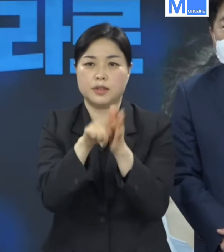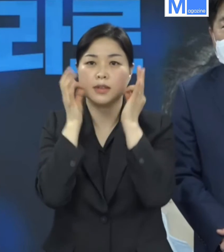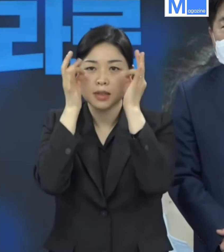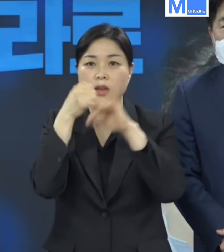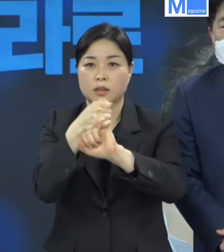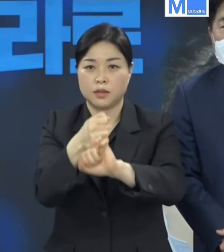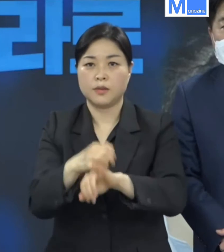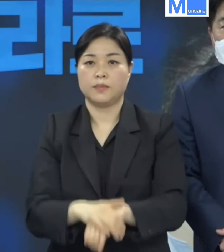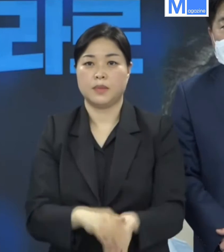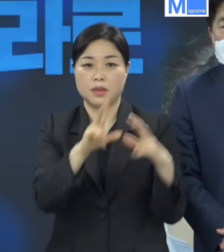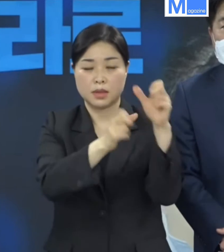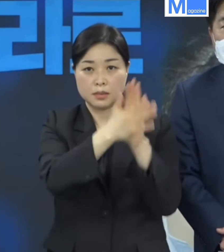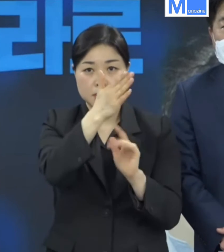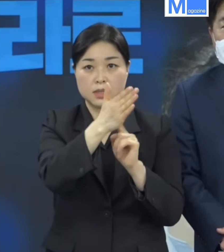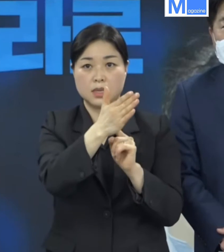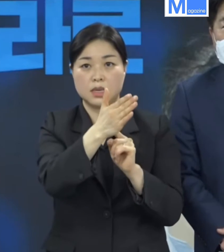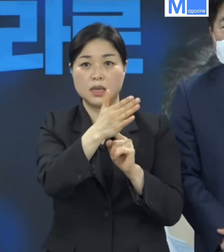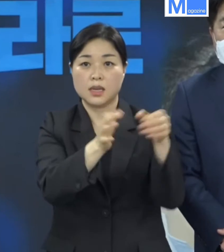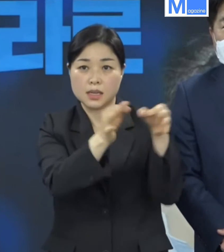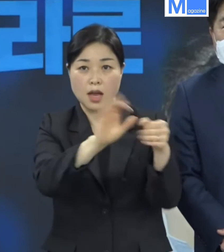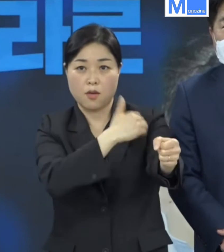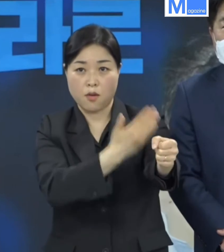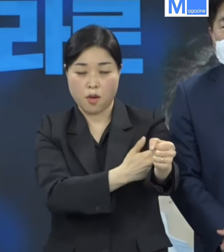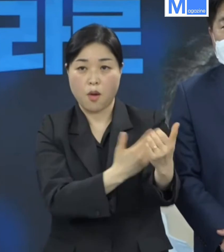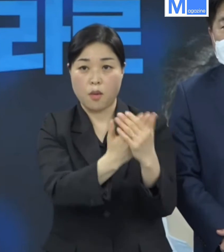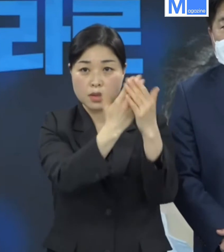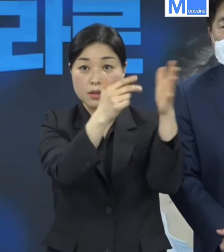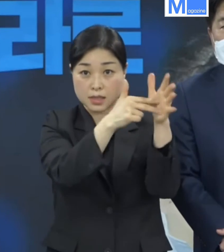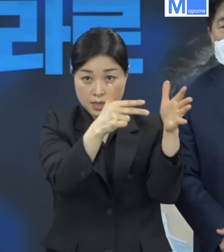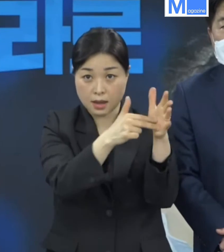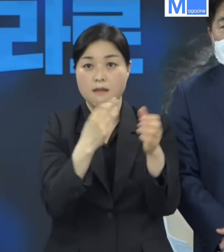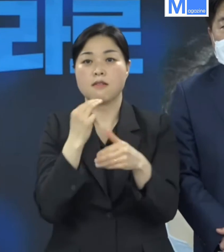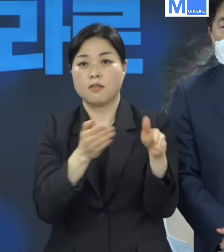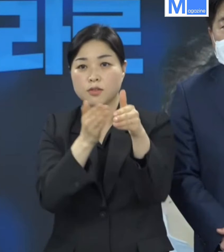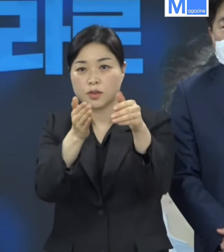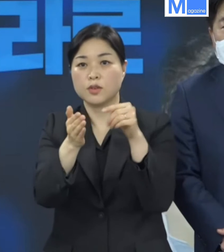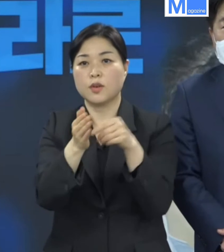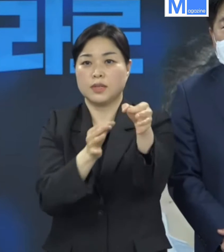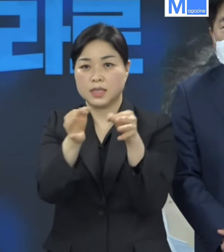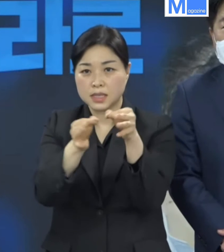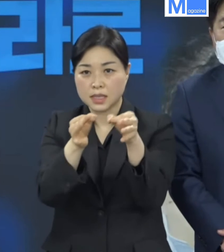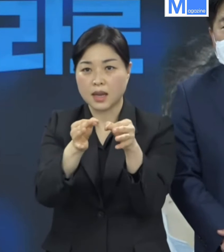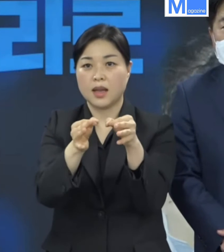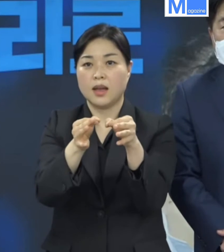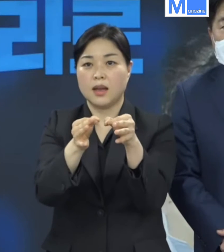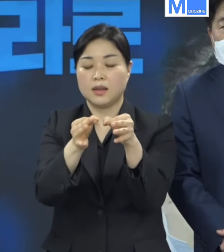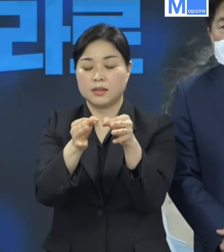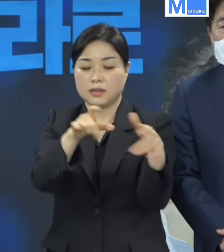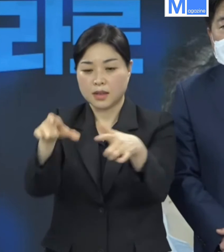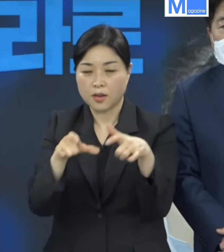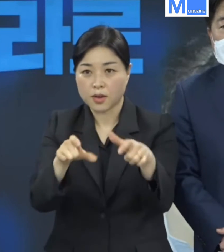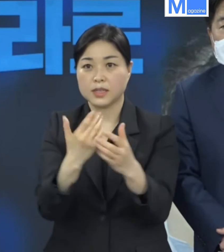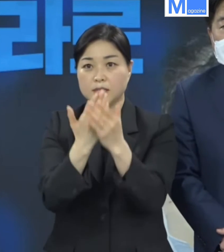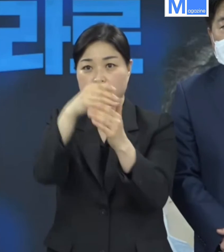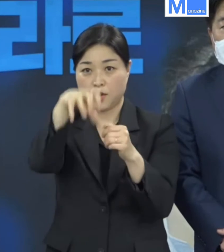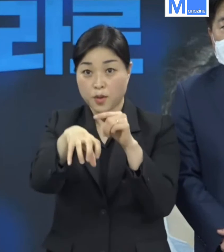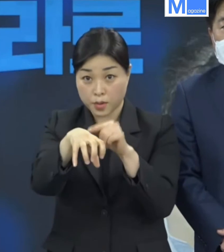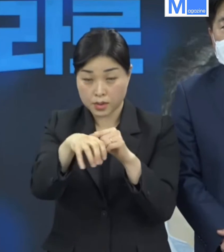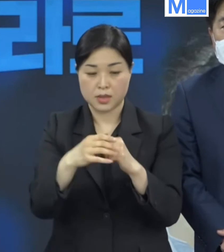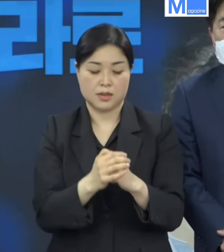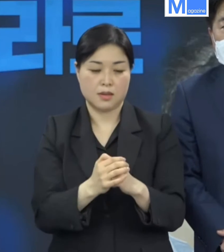성남시 상권 활성화재단 그리고 경기도 시장 상권 진흥원 같은 골목 상권 전담 지원 기관을 각